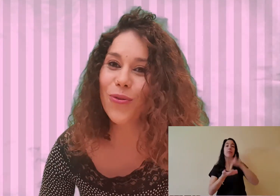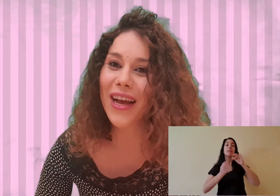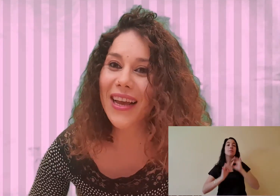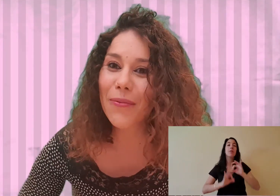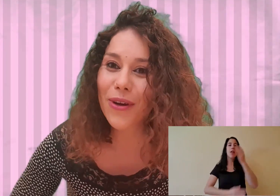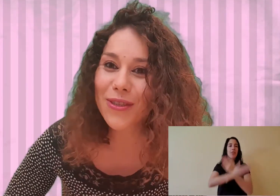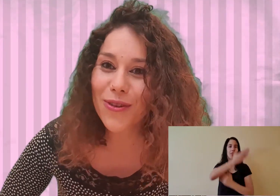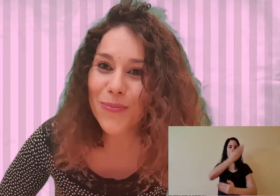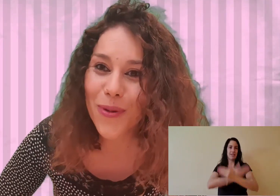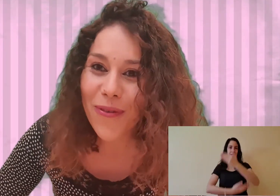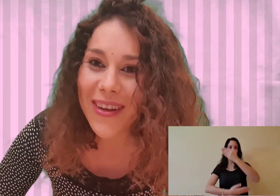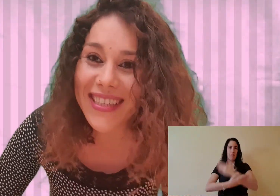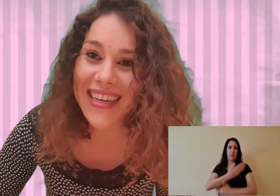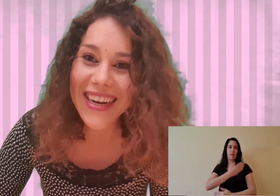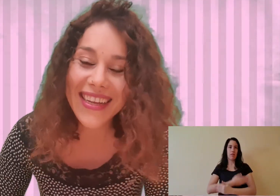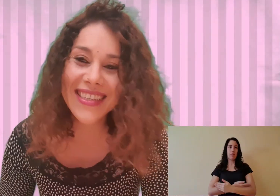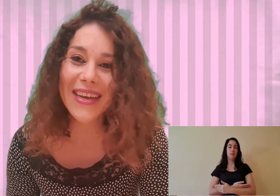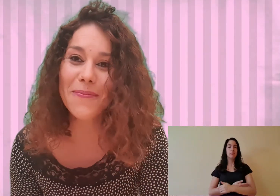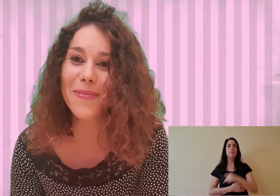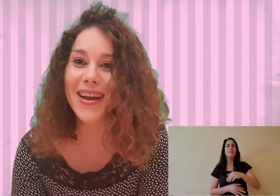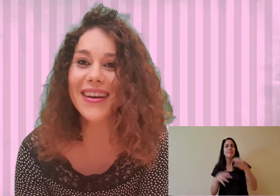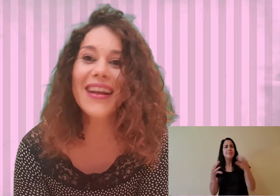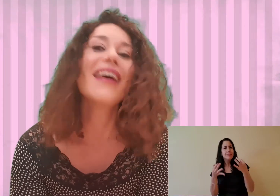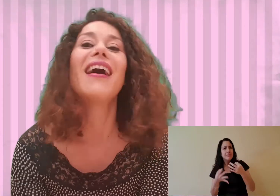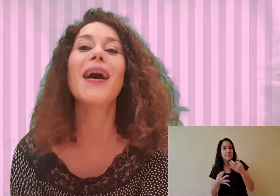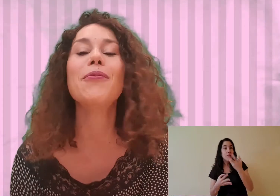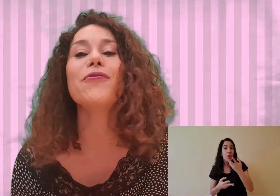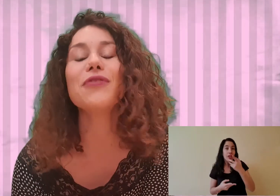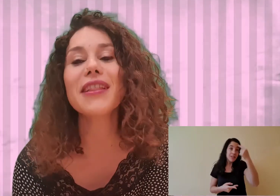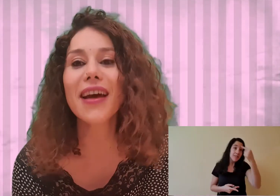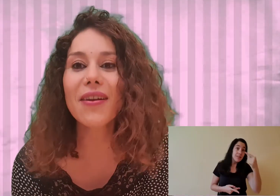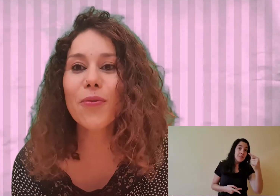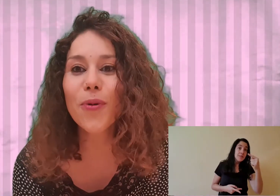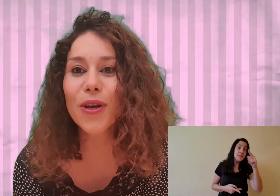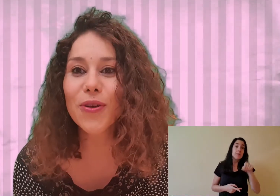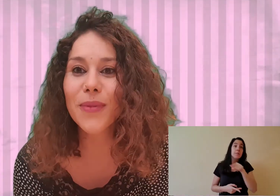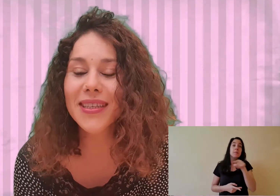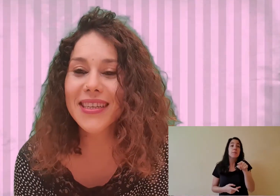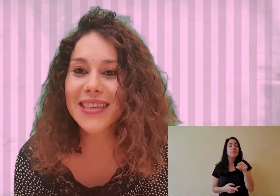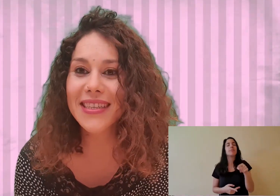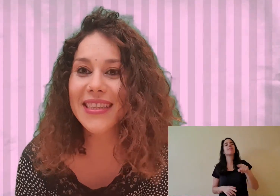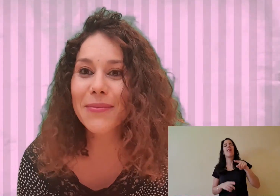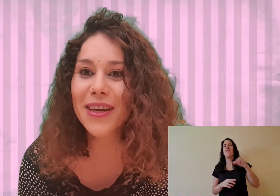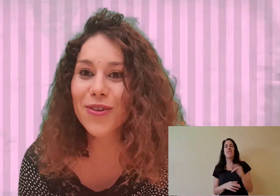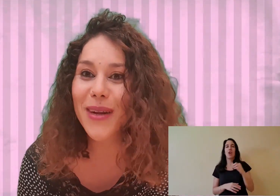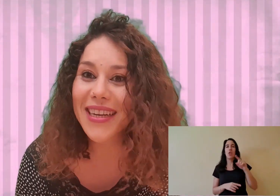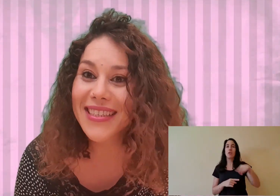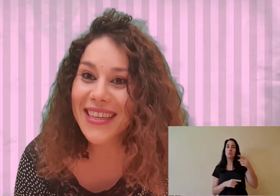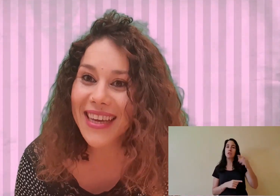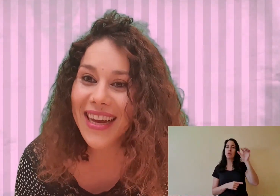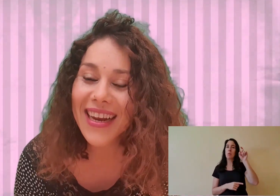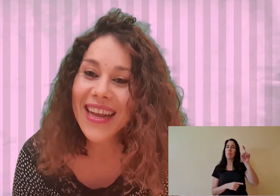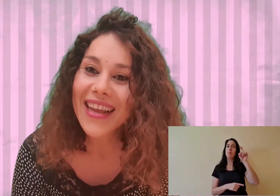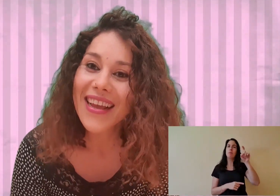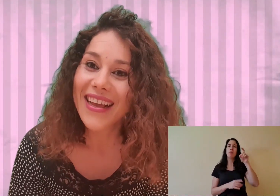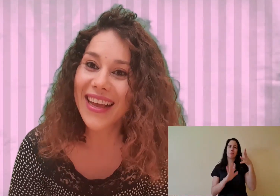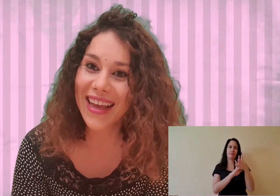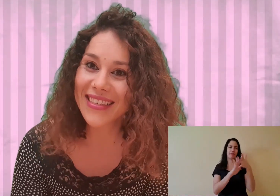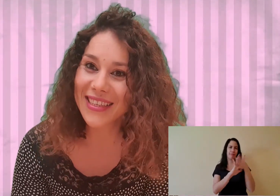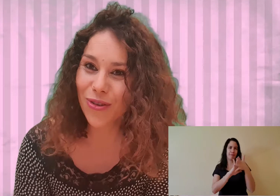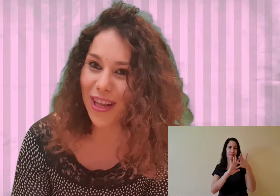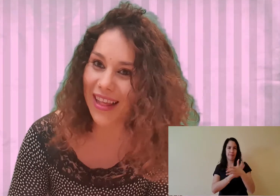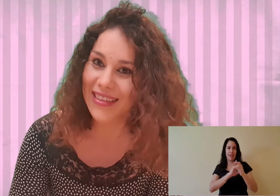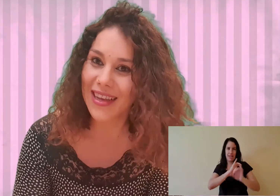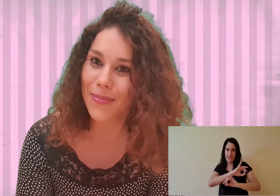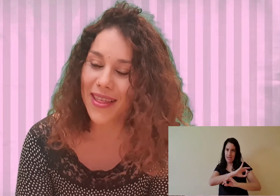estoy segura que vuestros profes en clase van a profundizar un poquito más en este tema y os van a enseñar qué